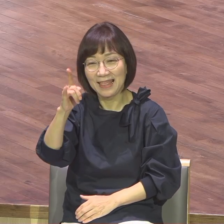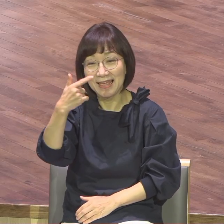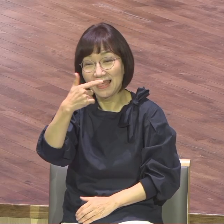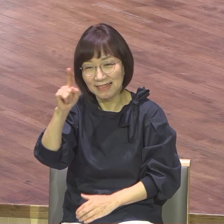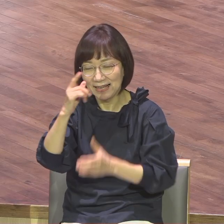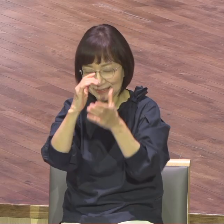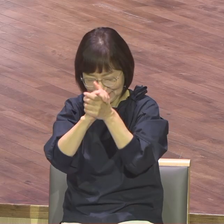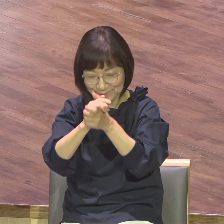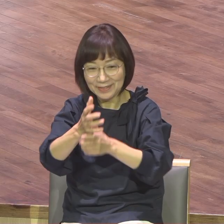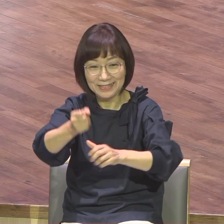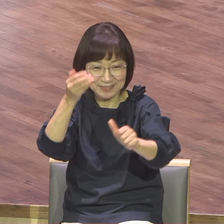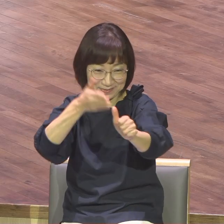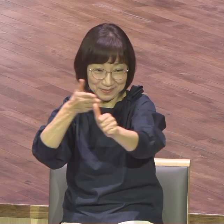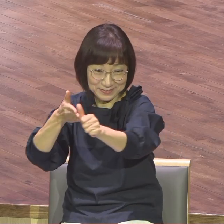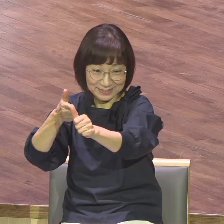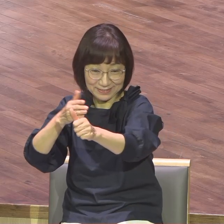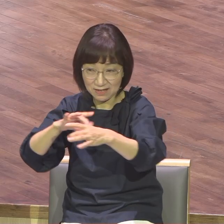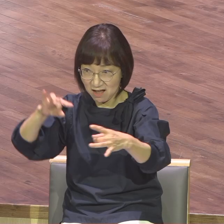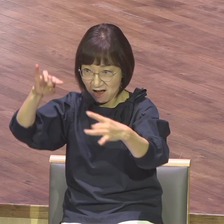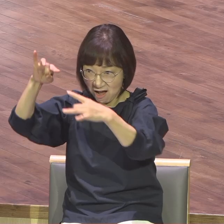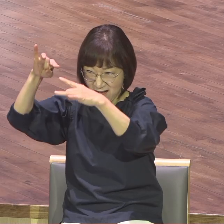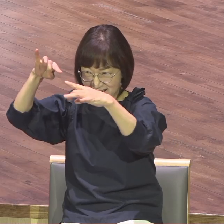안테나 쫙 다 통하잖아요.